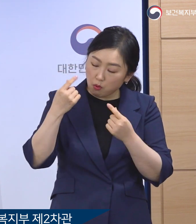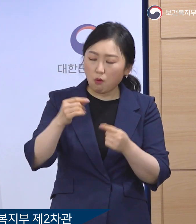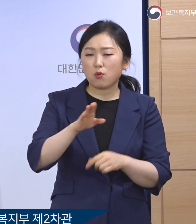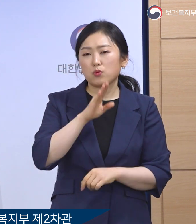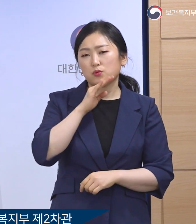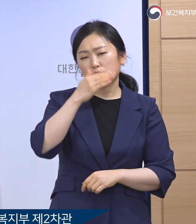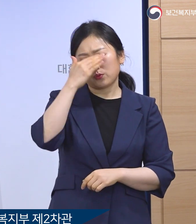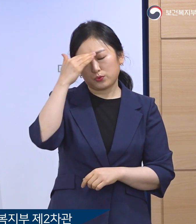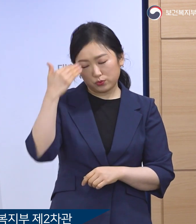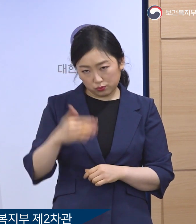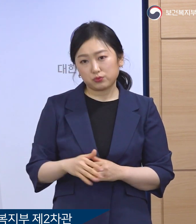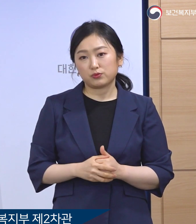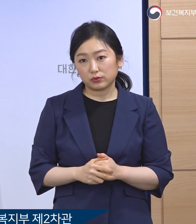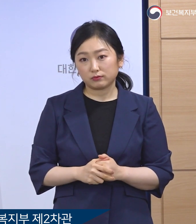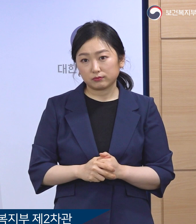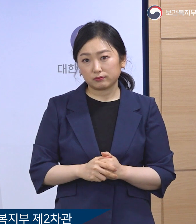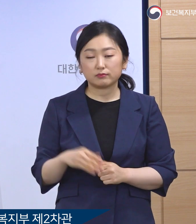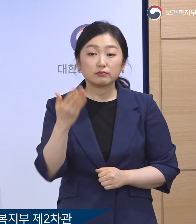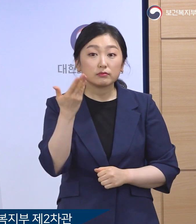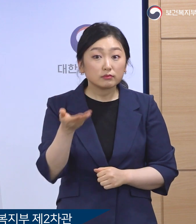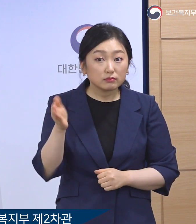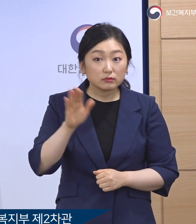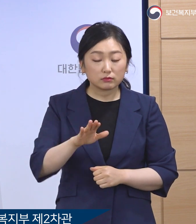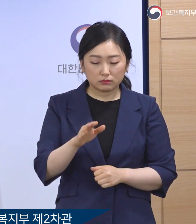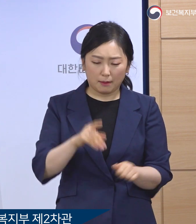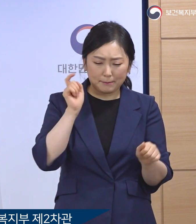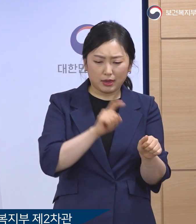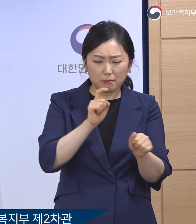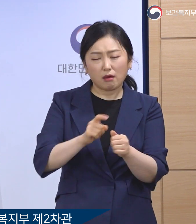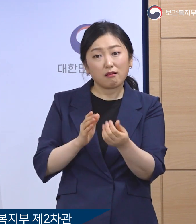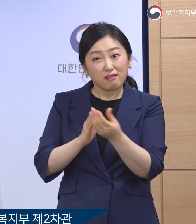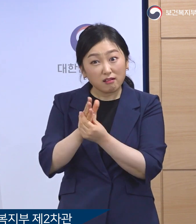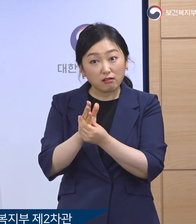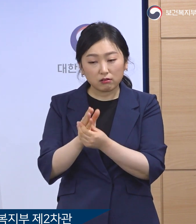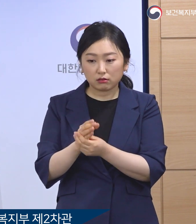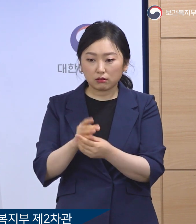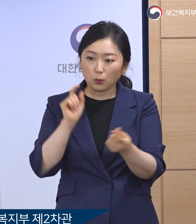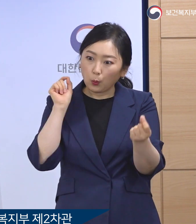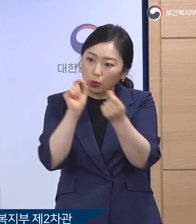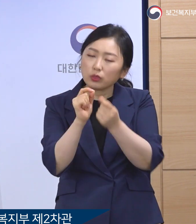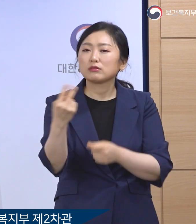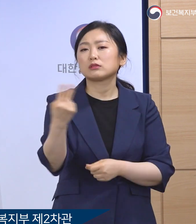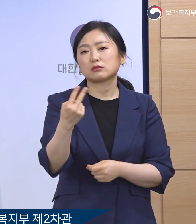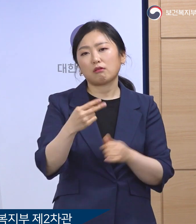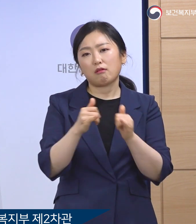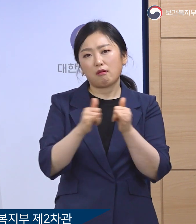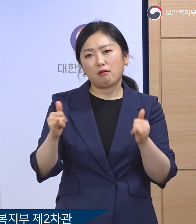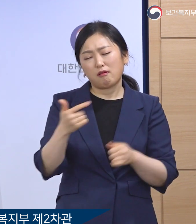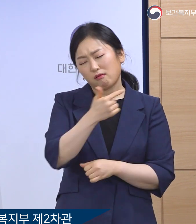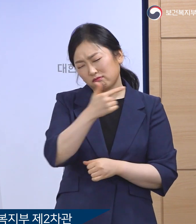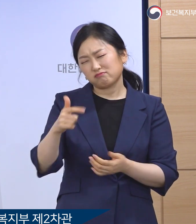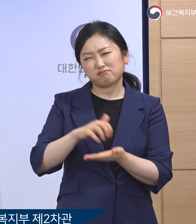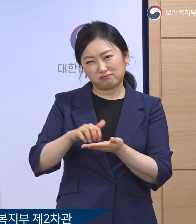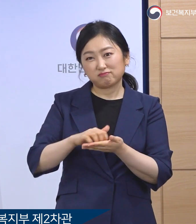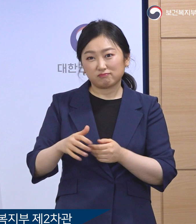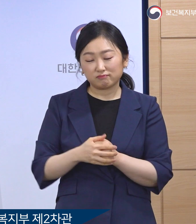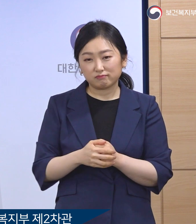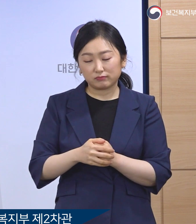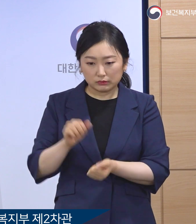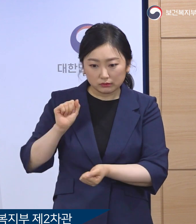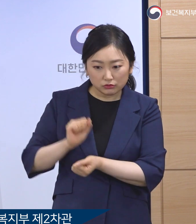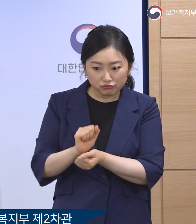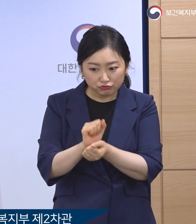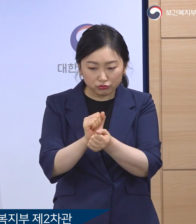현상입니다. 다만 환자 발생이 2,000명에 근접하는 큰 규모이며 유행이